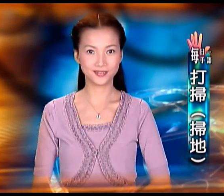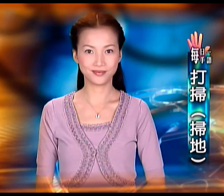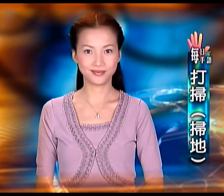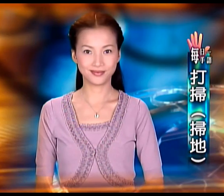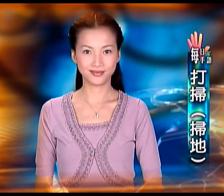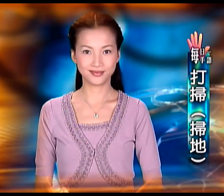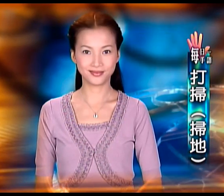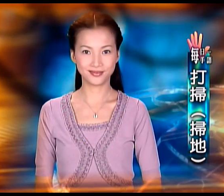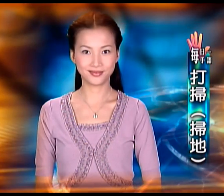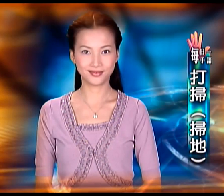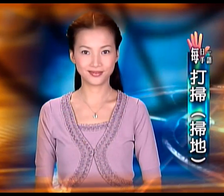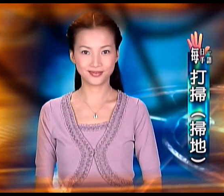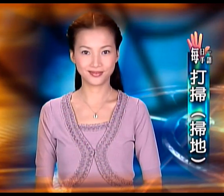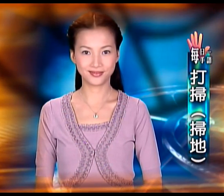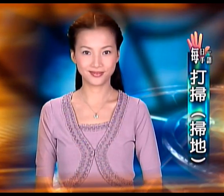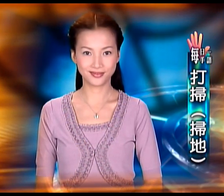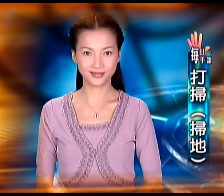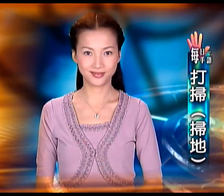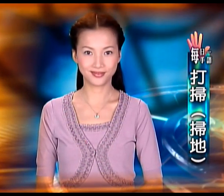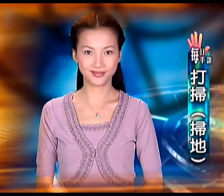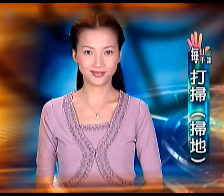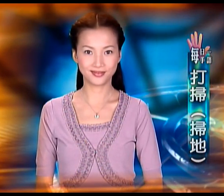动动扫把，这样就是打扫的笔法。